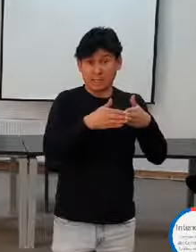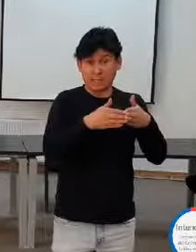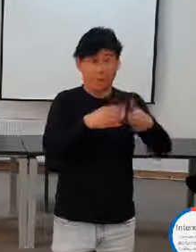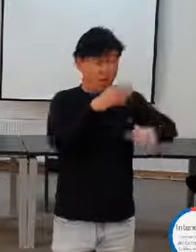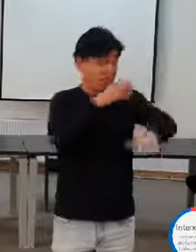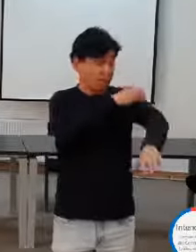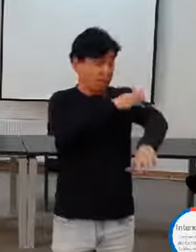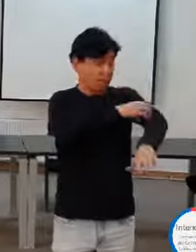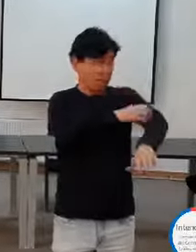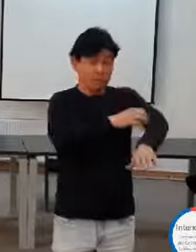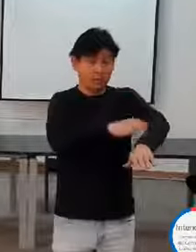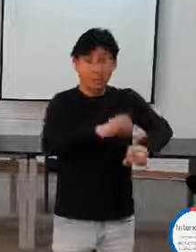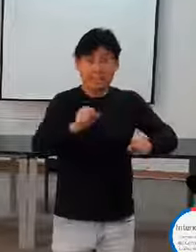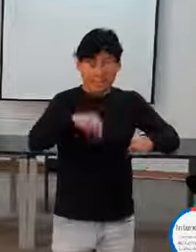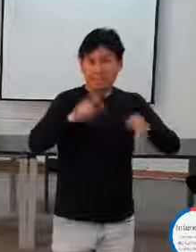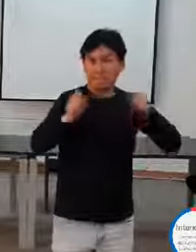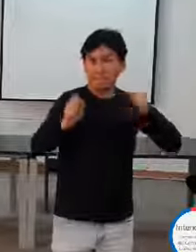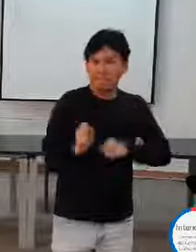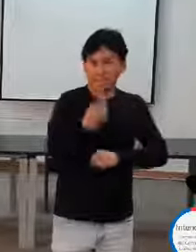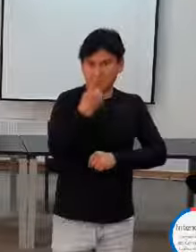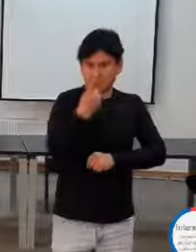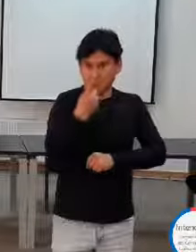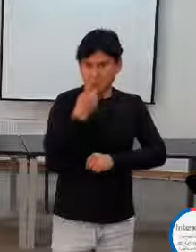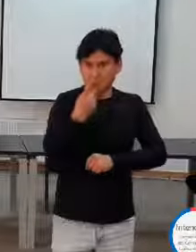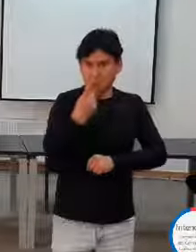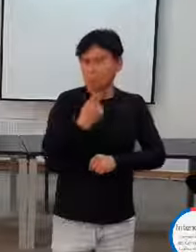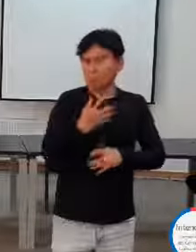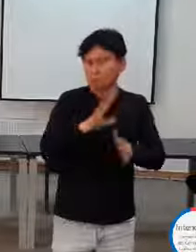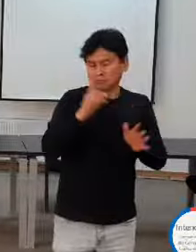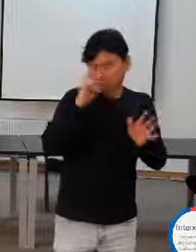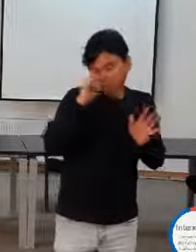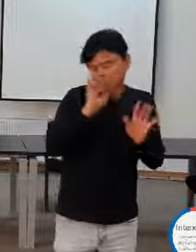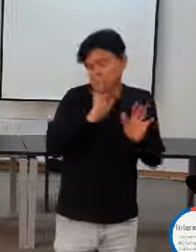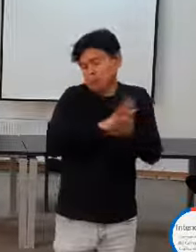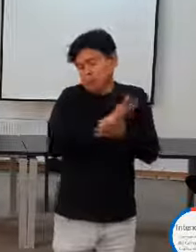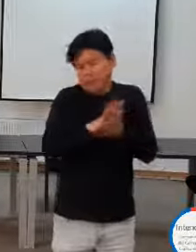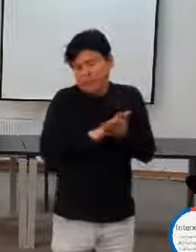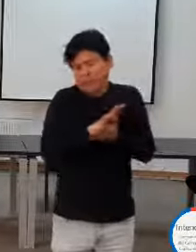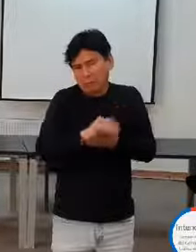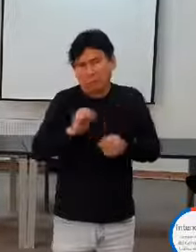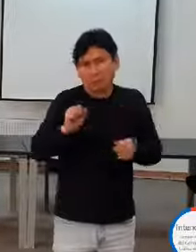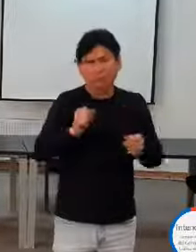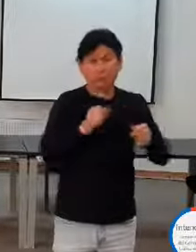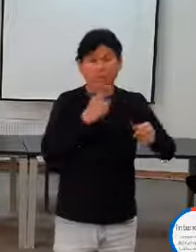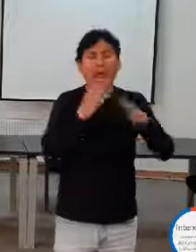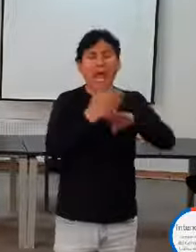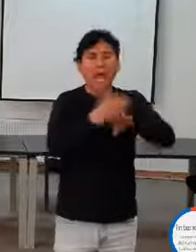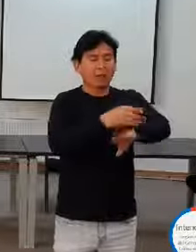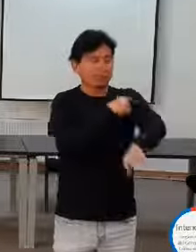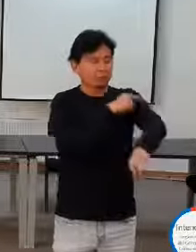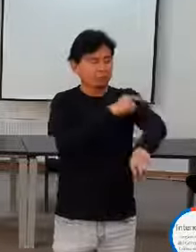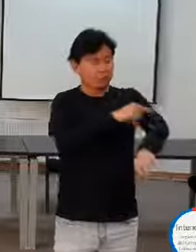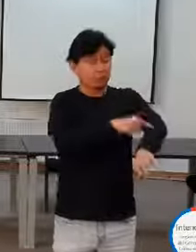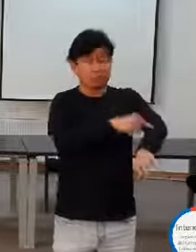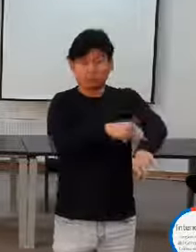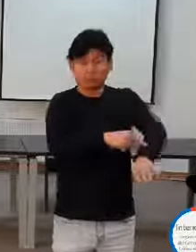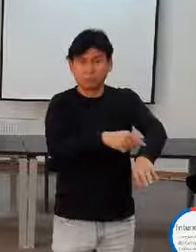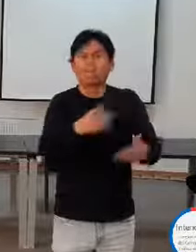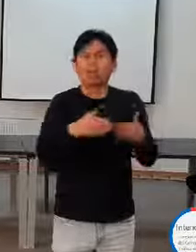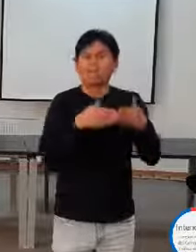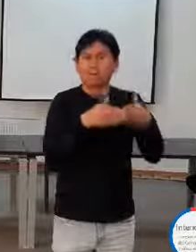en Chile y esta es su primera recalada, cosa que es muy poco probable, pero supongamos que no sea su primera recalada, todo buque que